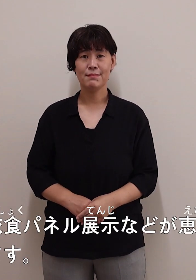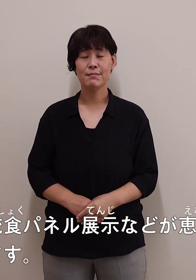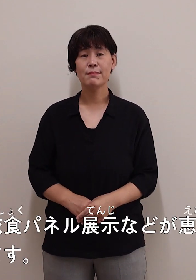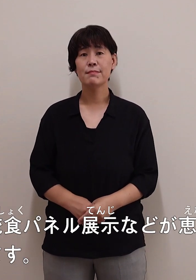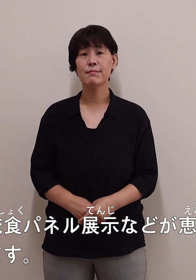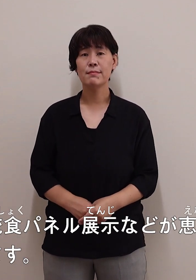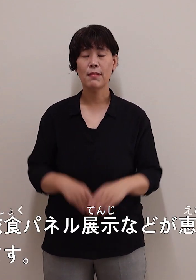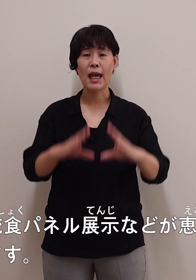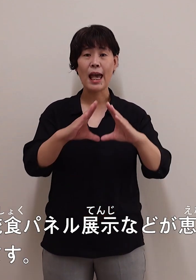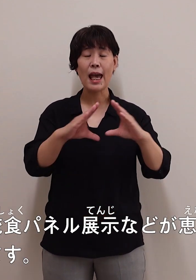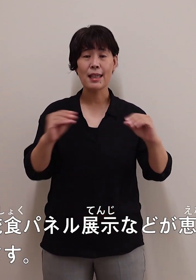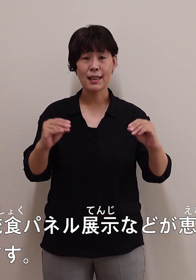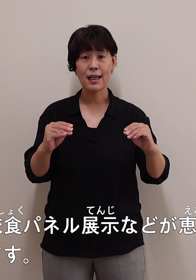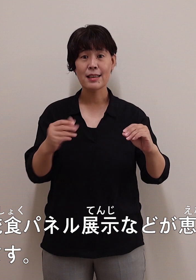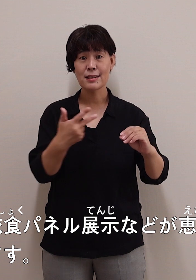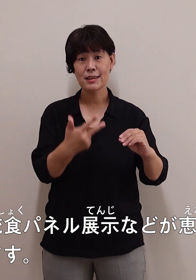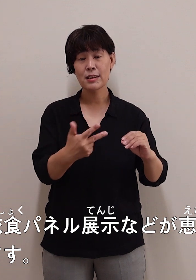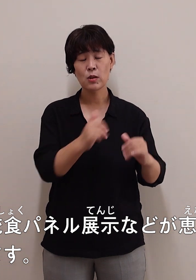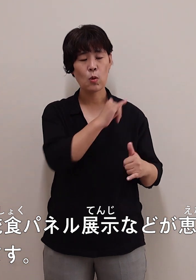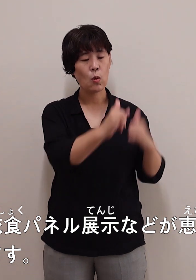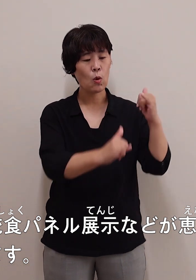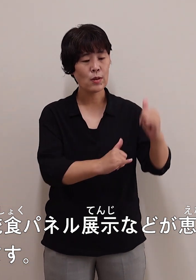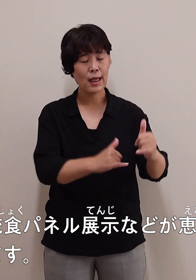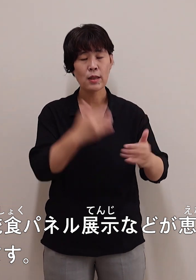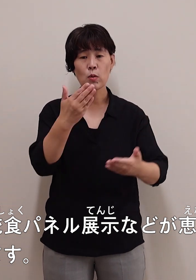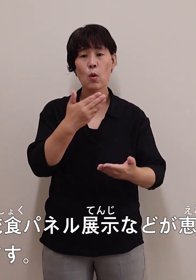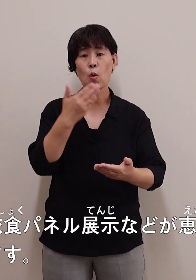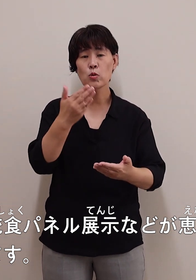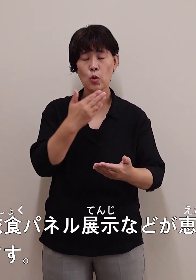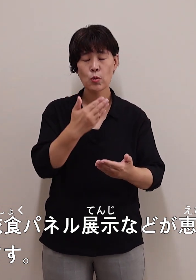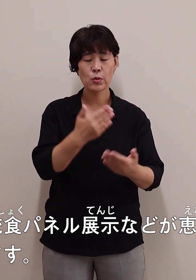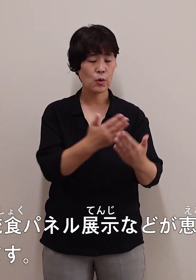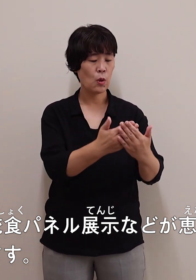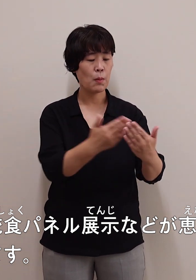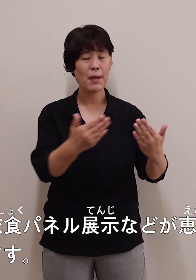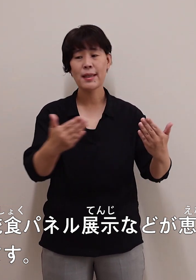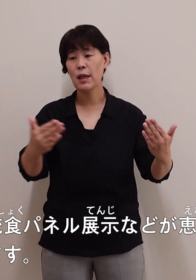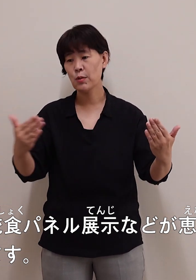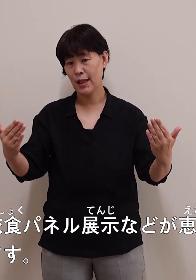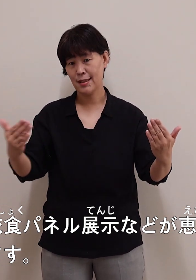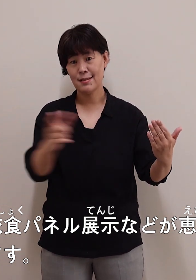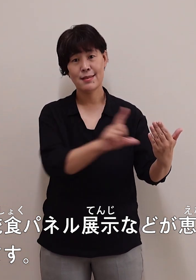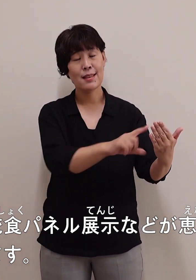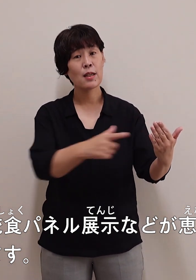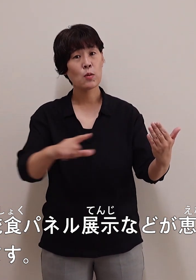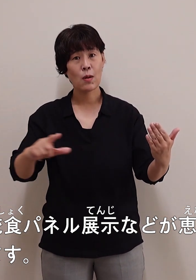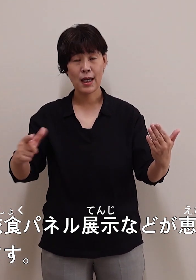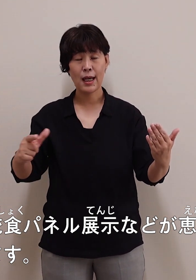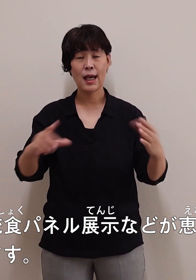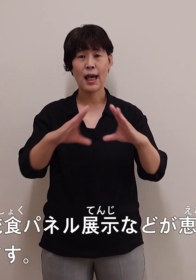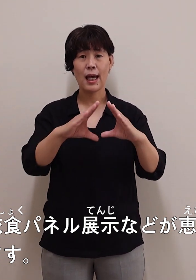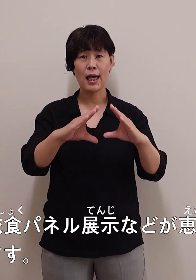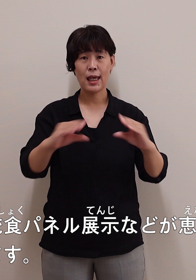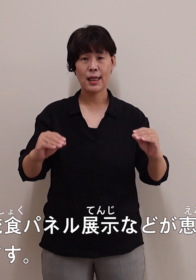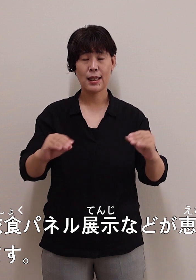恵那の伝統食パネル展示などが恵那文化